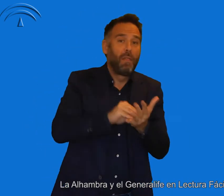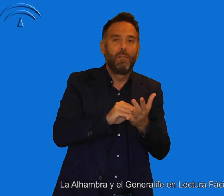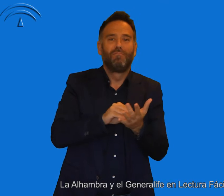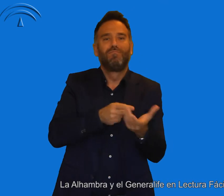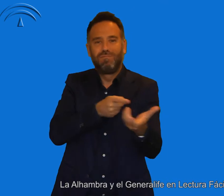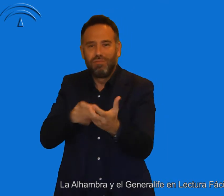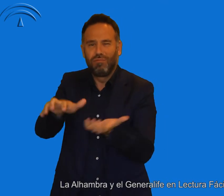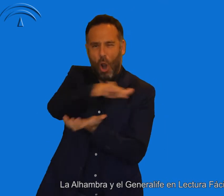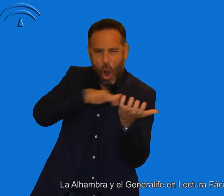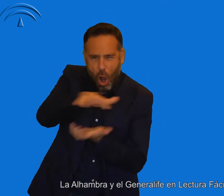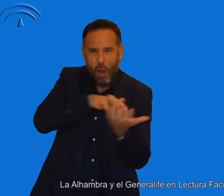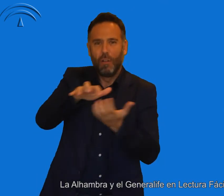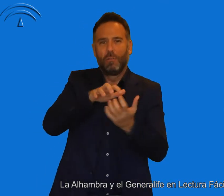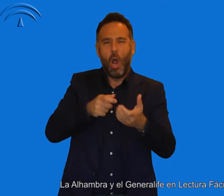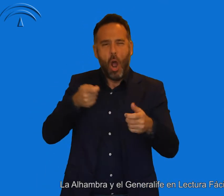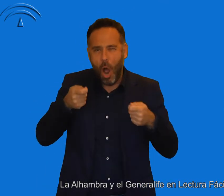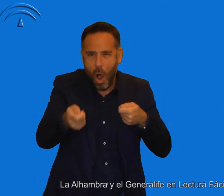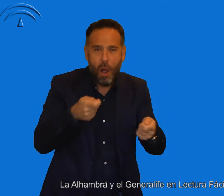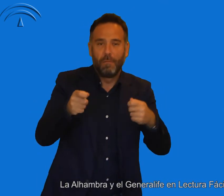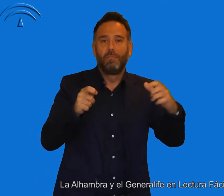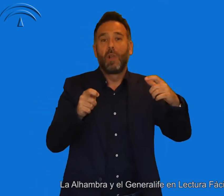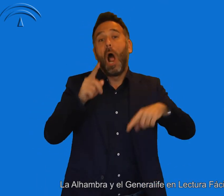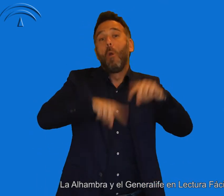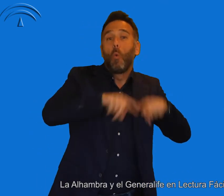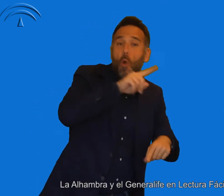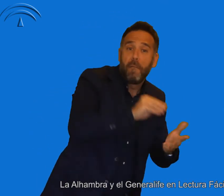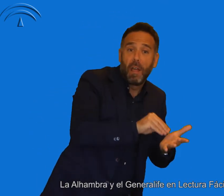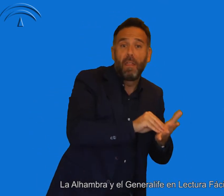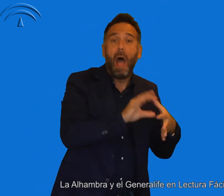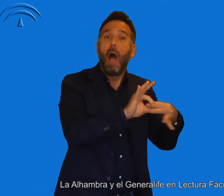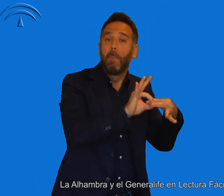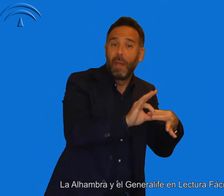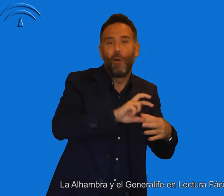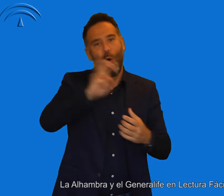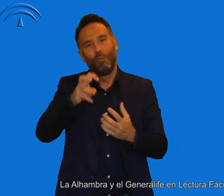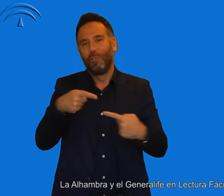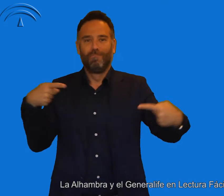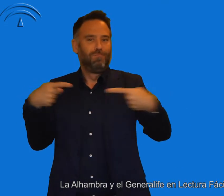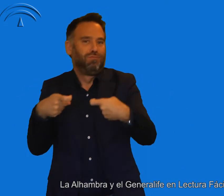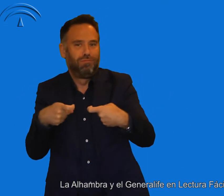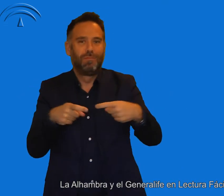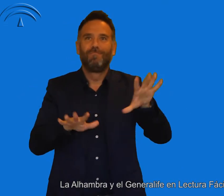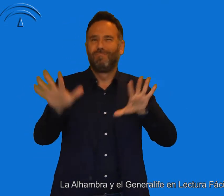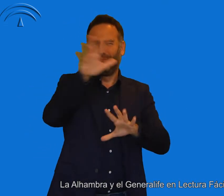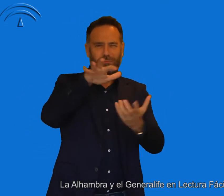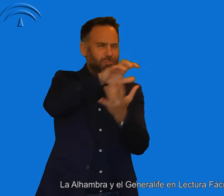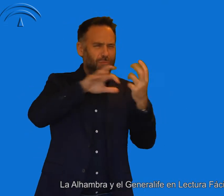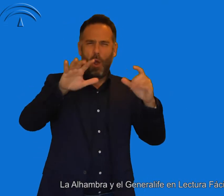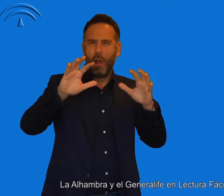luchaban contra ellos en el campo de batalla. Unas veces eran amigos y otras enemigos.